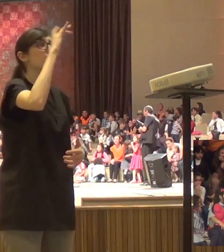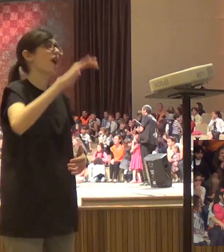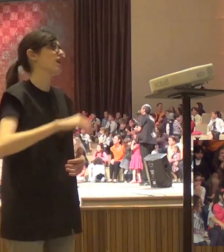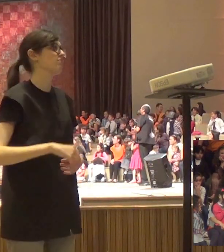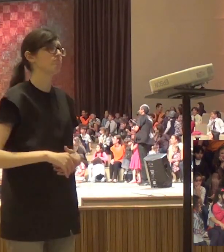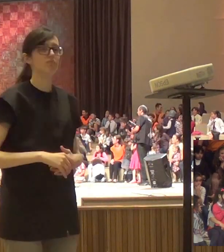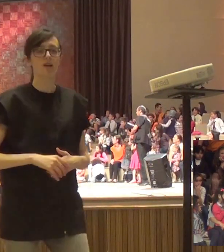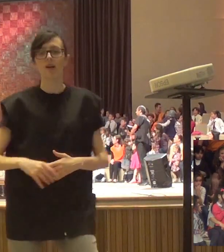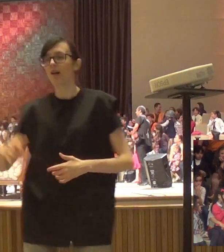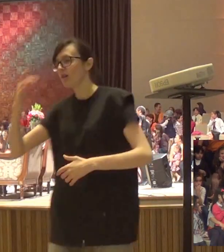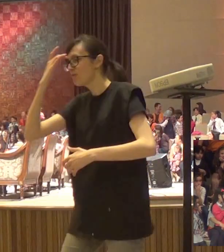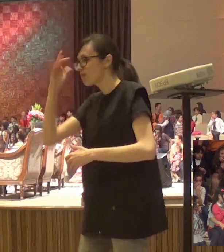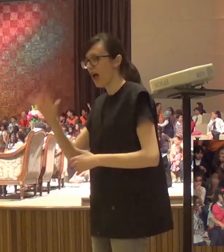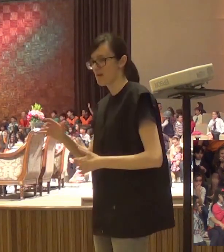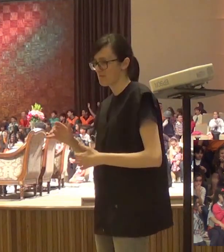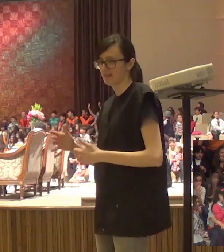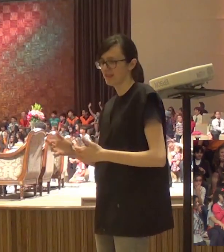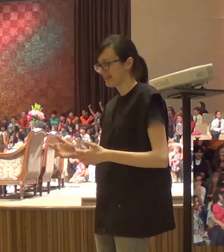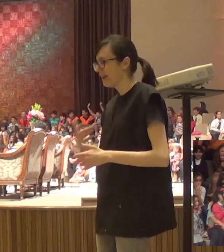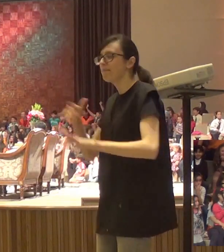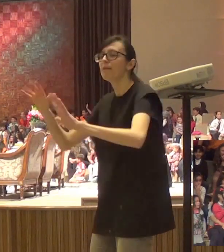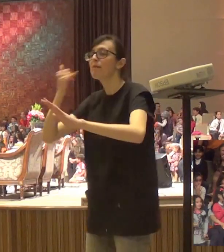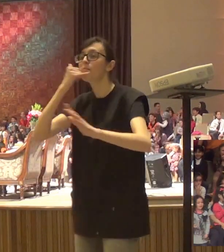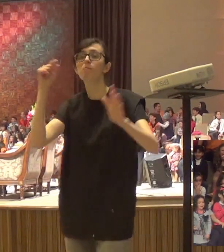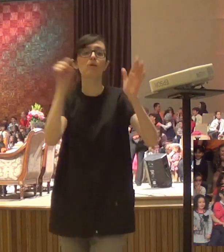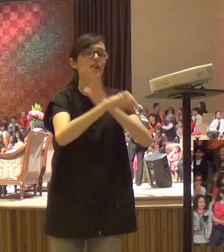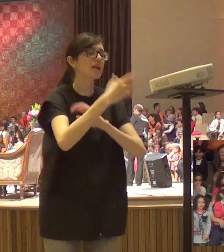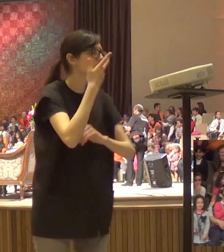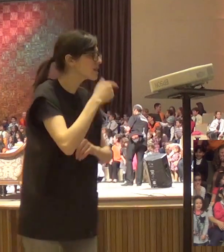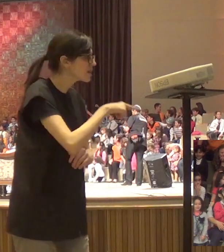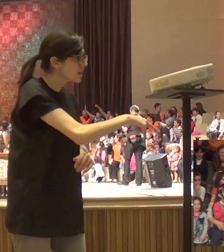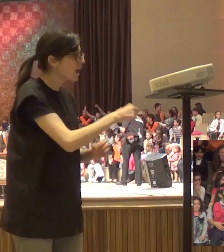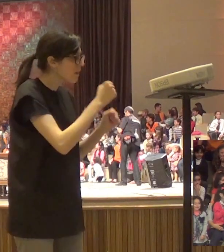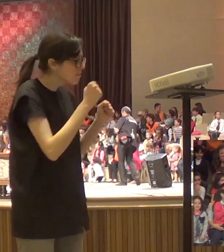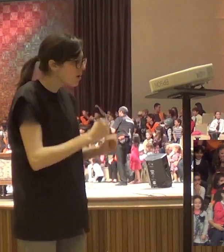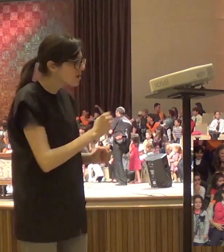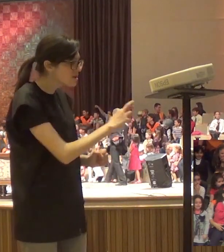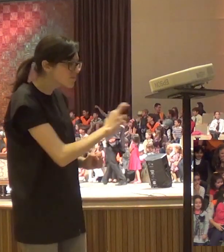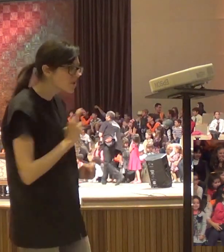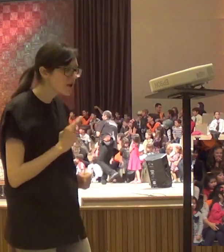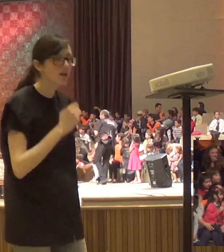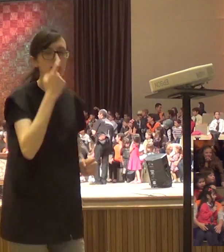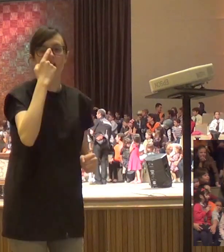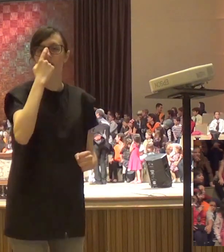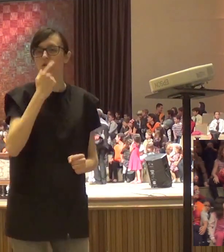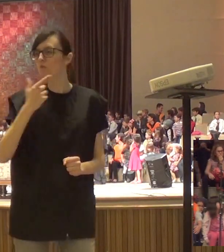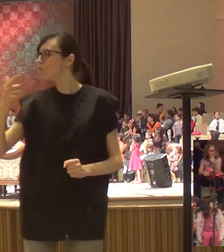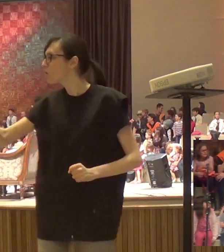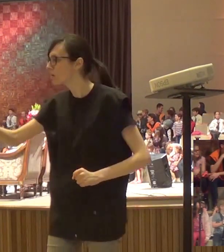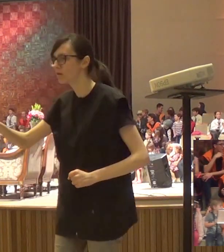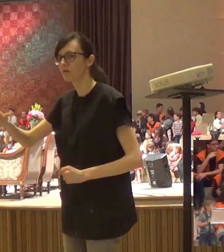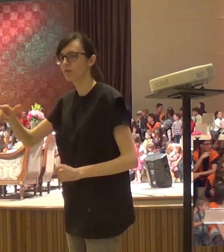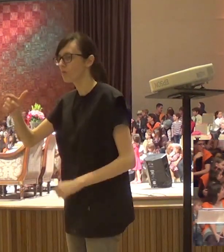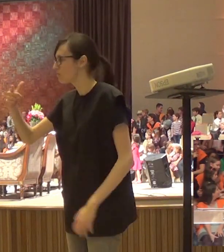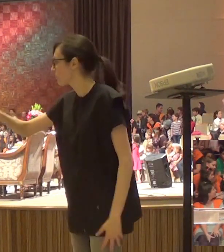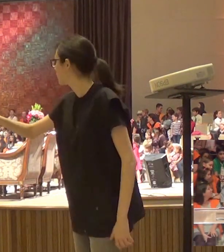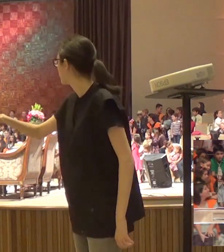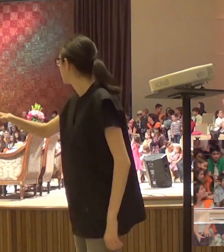eu, eu não sei. Não sabe. Então, vamos perguntar para uma criança. Davi, você pode me dar?